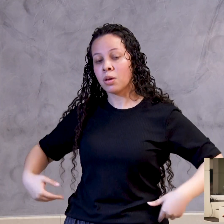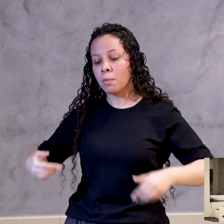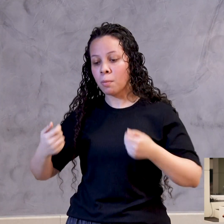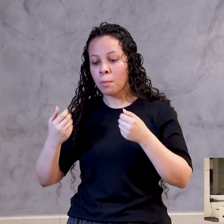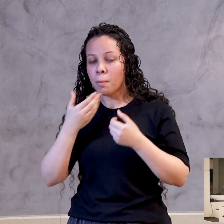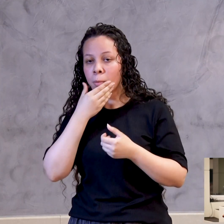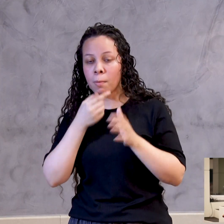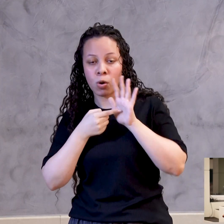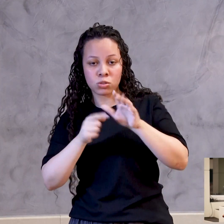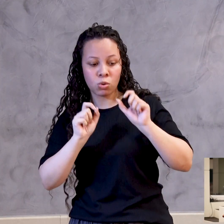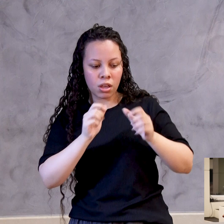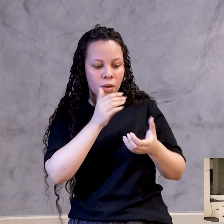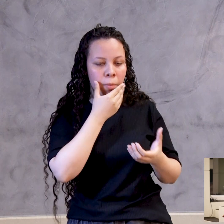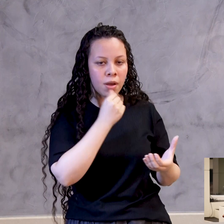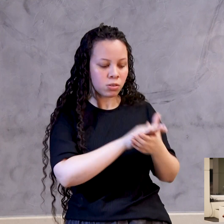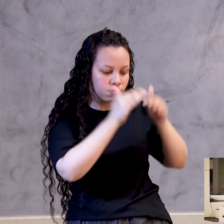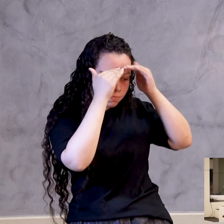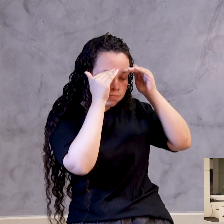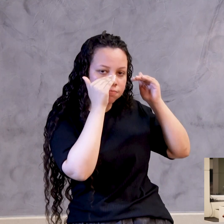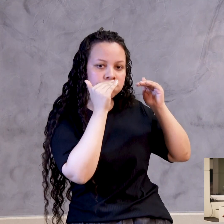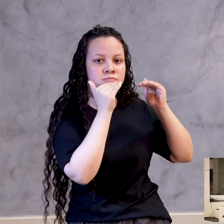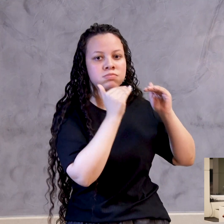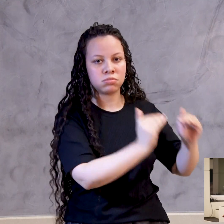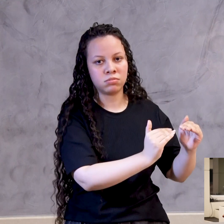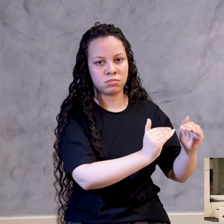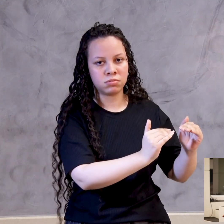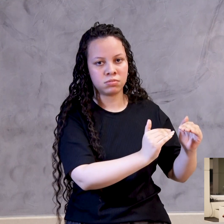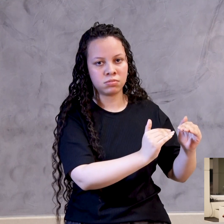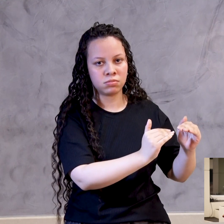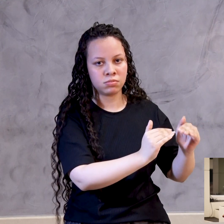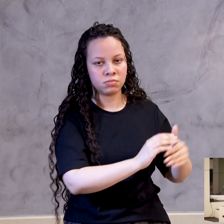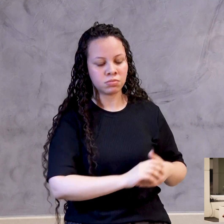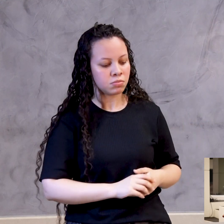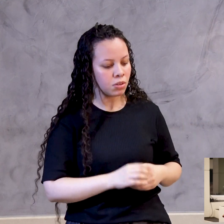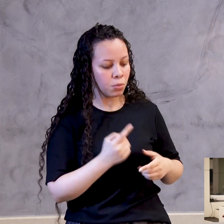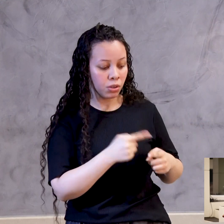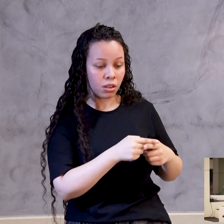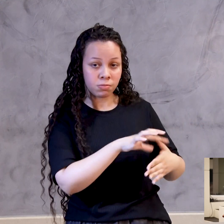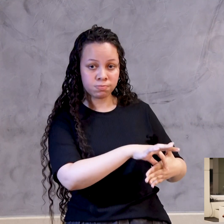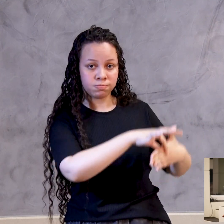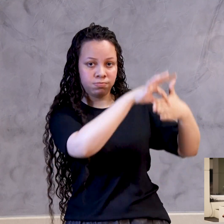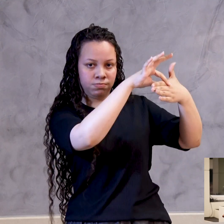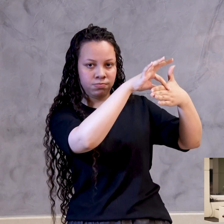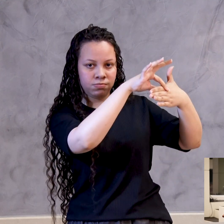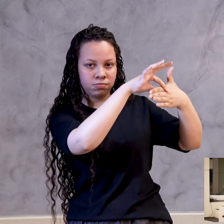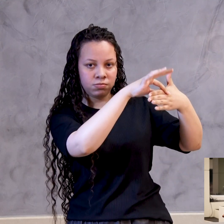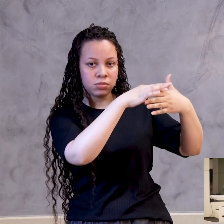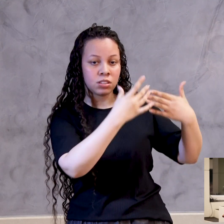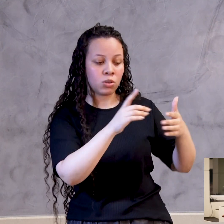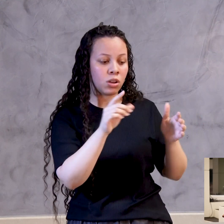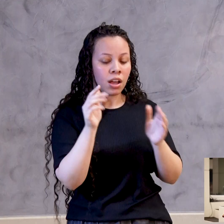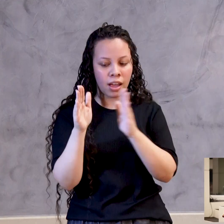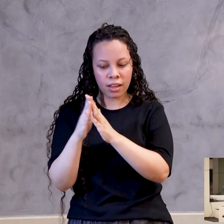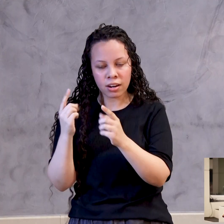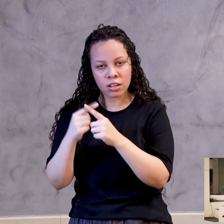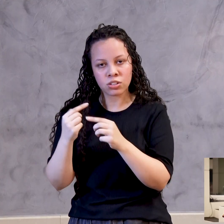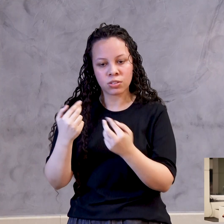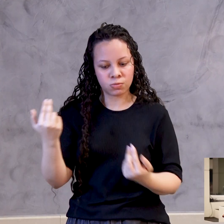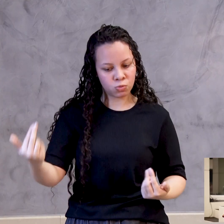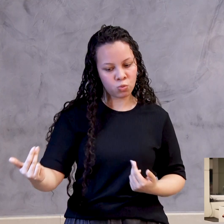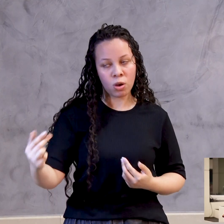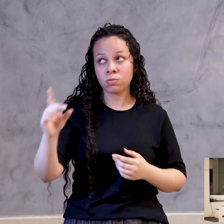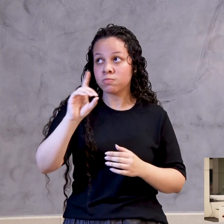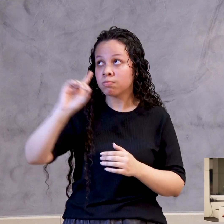do domínio, tendo o marido como cabeça também. Deus vos abençoe. Até o